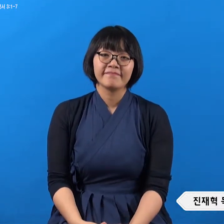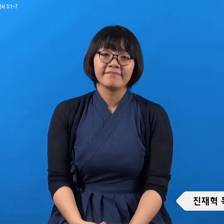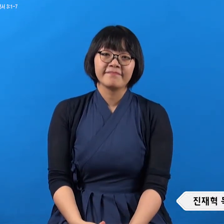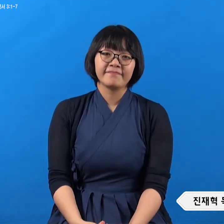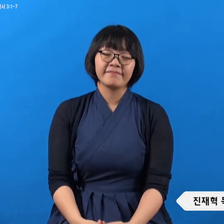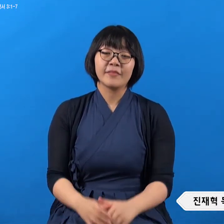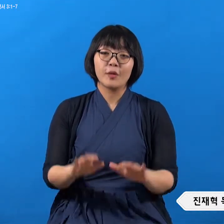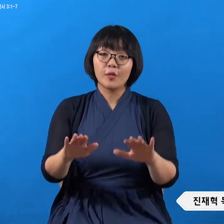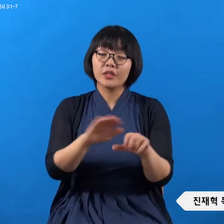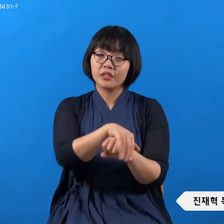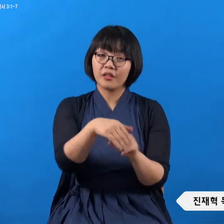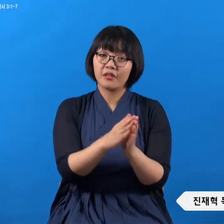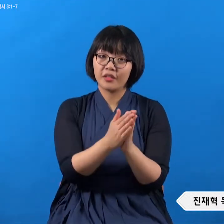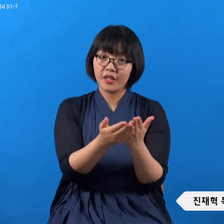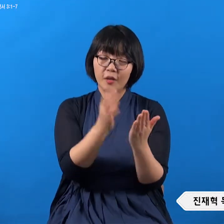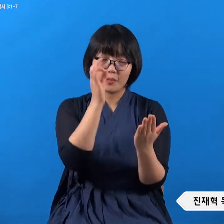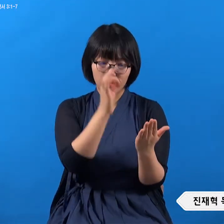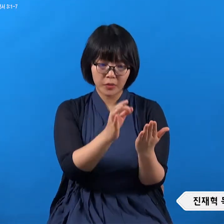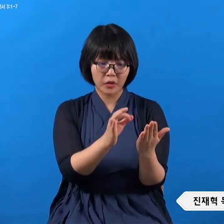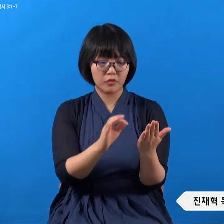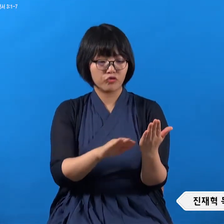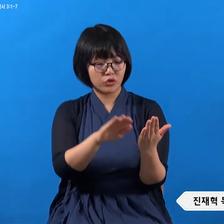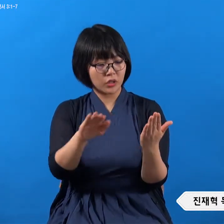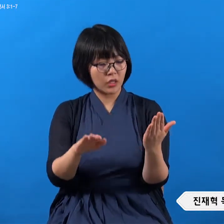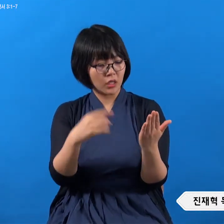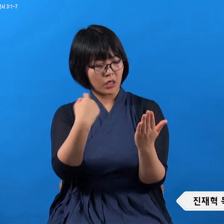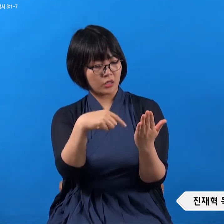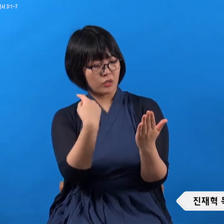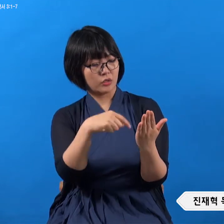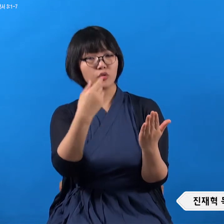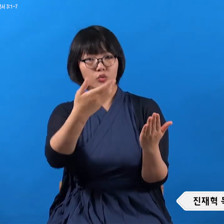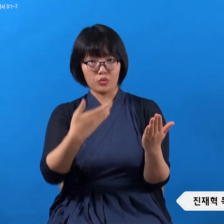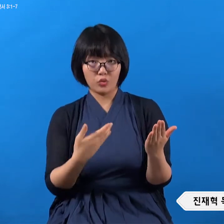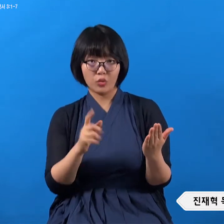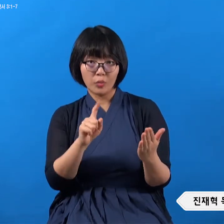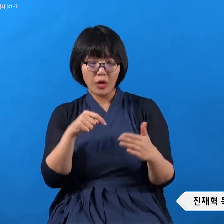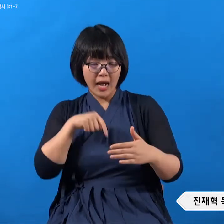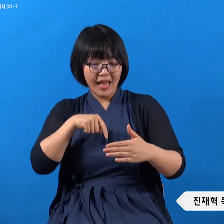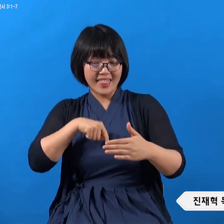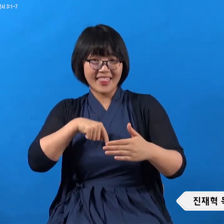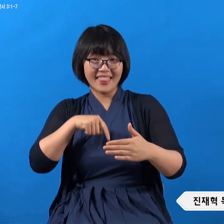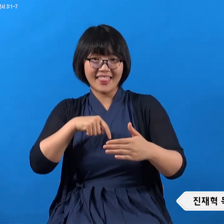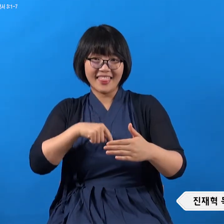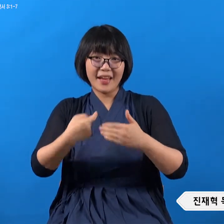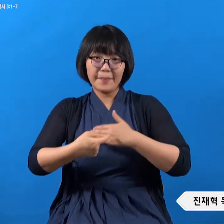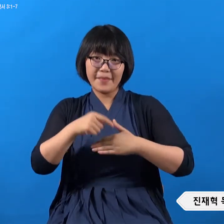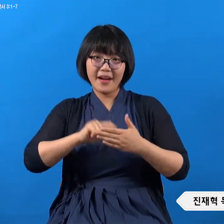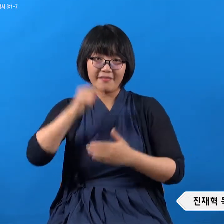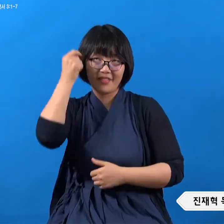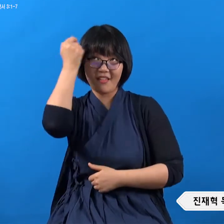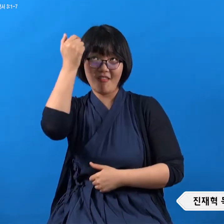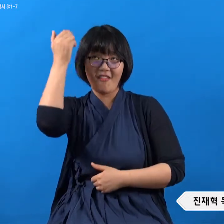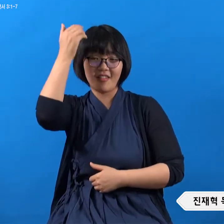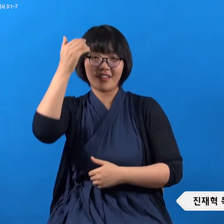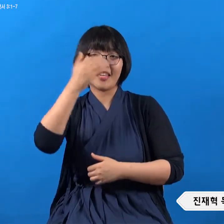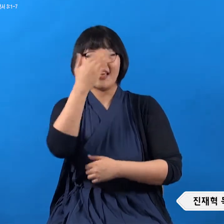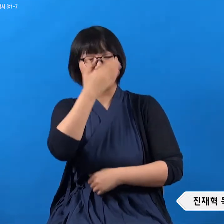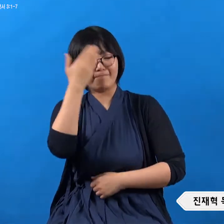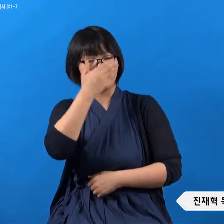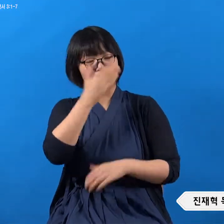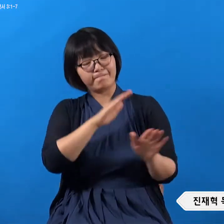있습니다. 그래서 오늘 성경은 우리 가운데 말씀합니다. 그 내면의 아름다움을